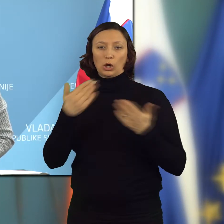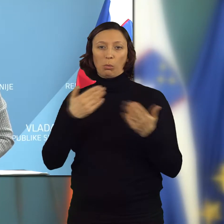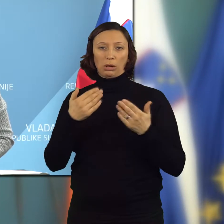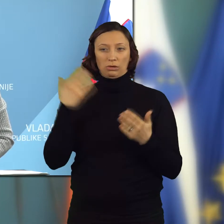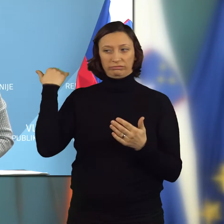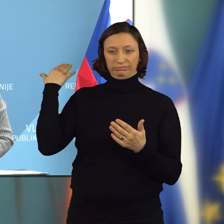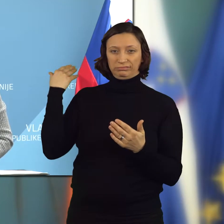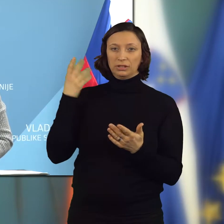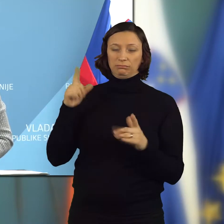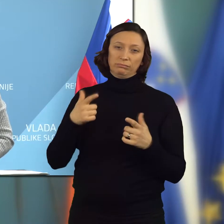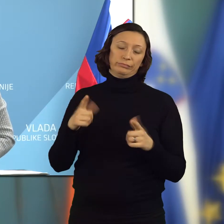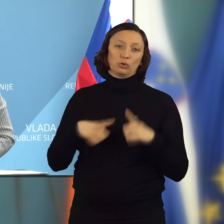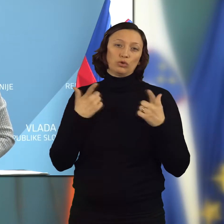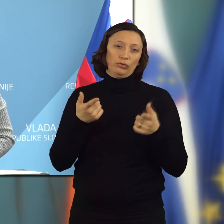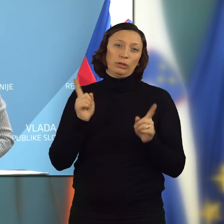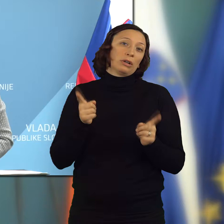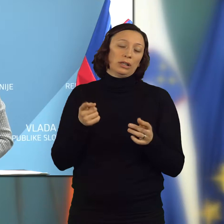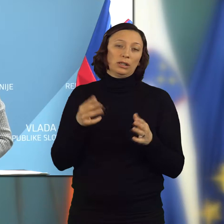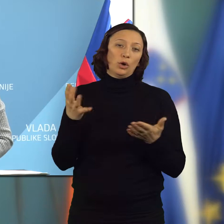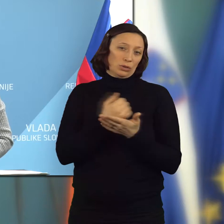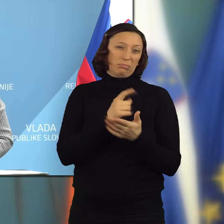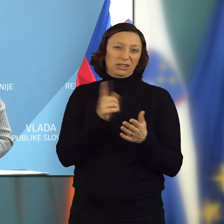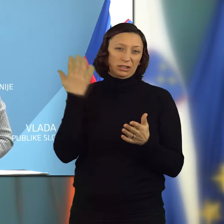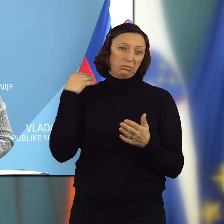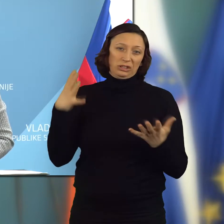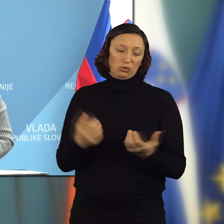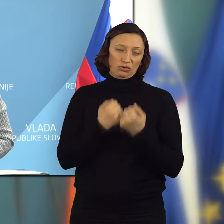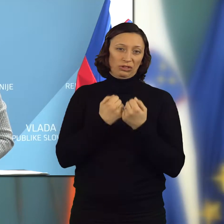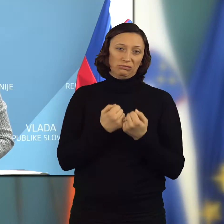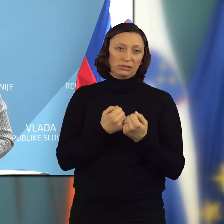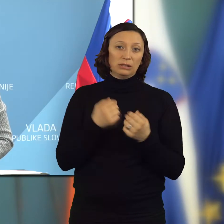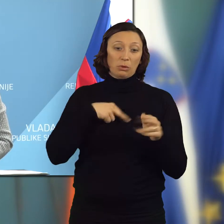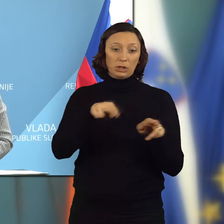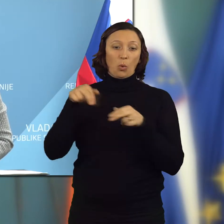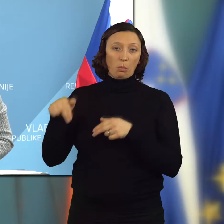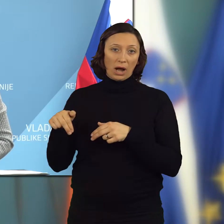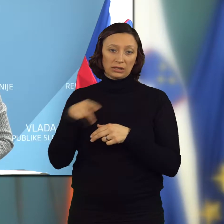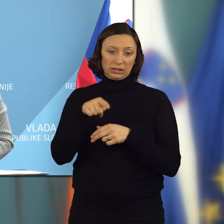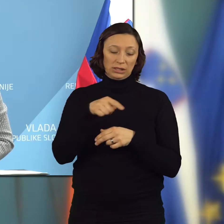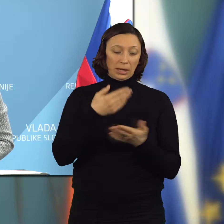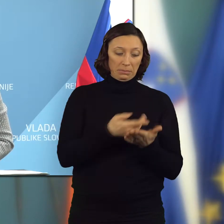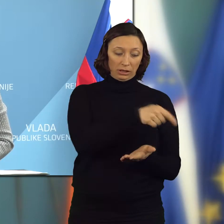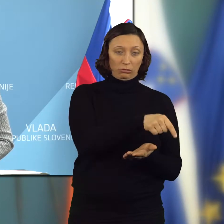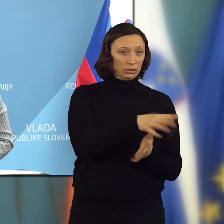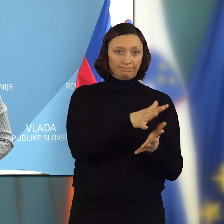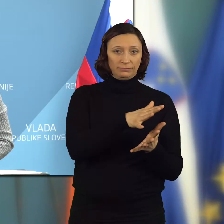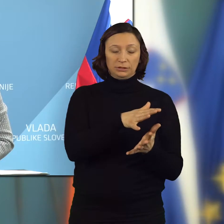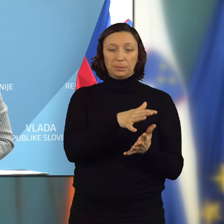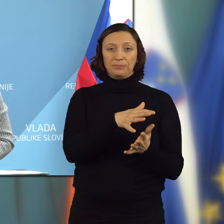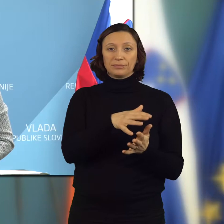v parlamentu doživel pač tak uspeh, kot ga je doživel, smo umaknili iz tega